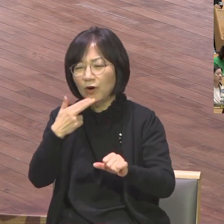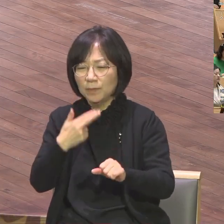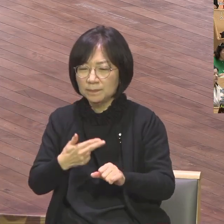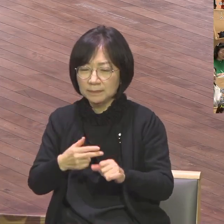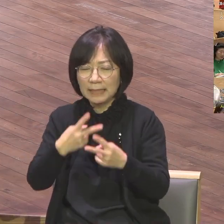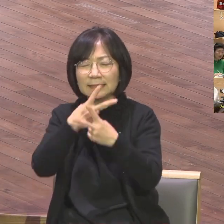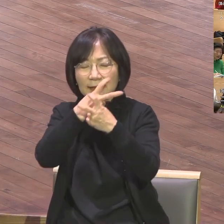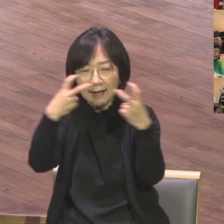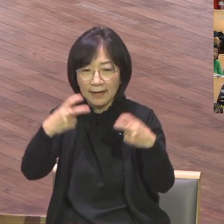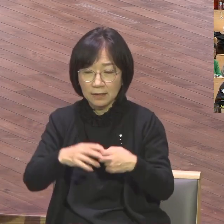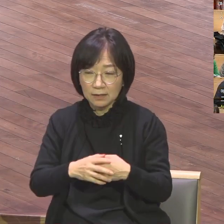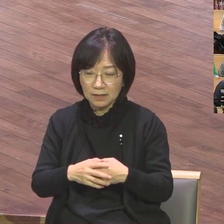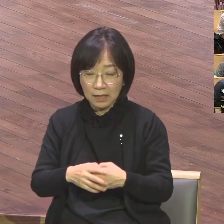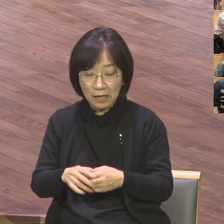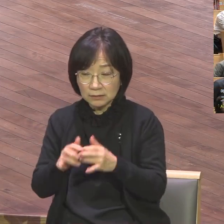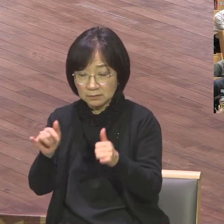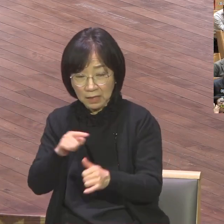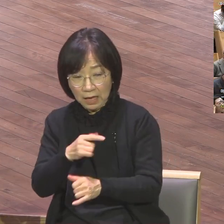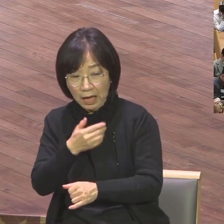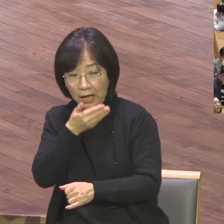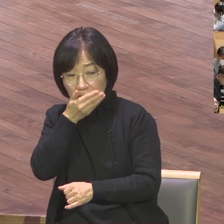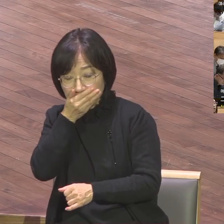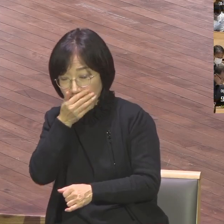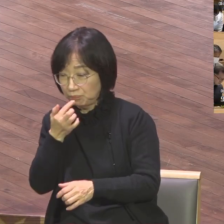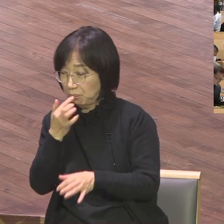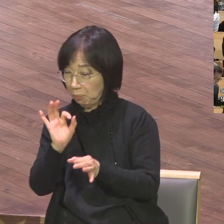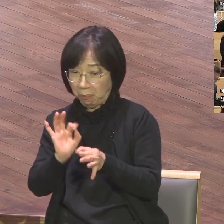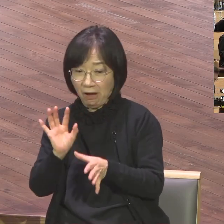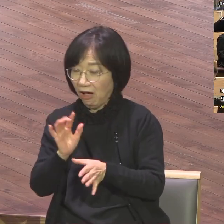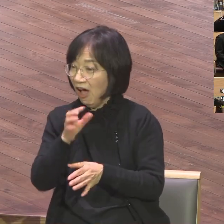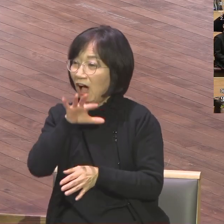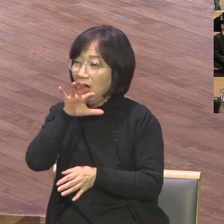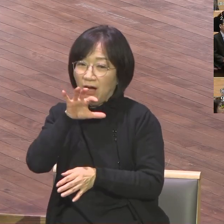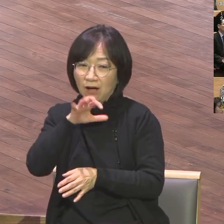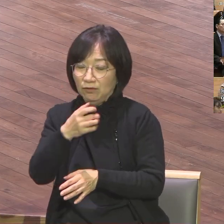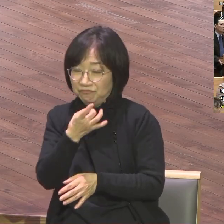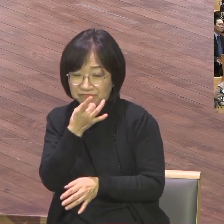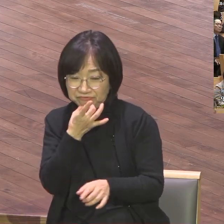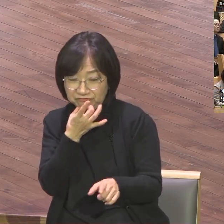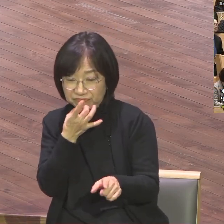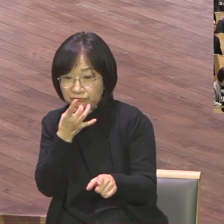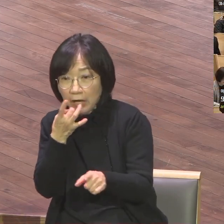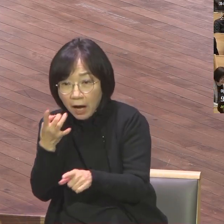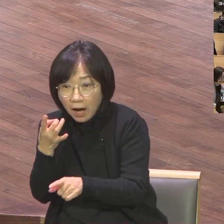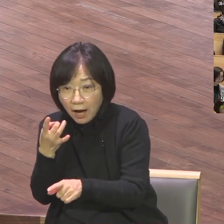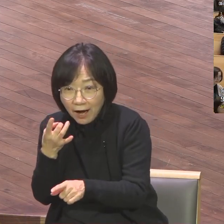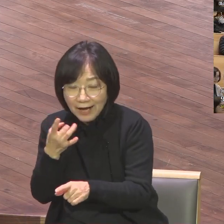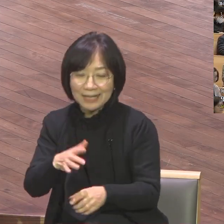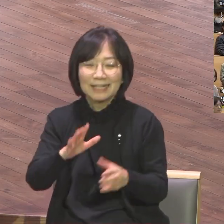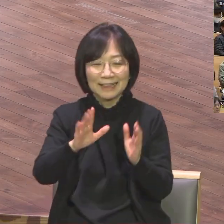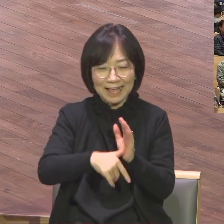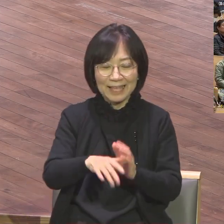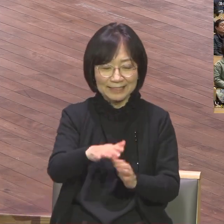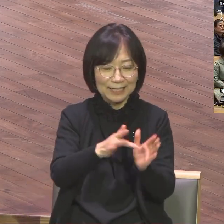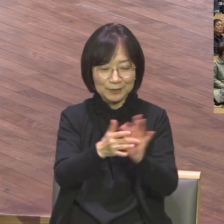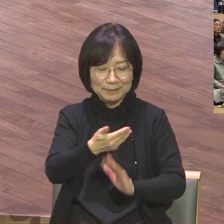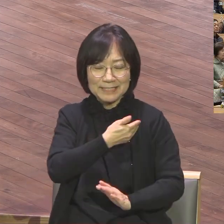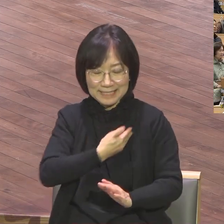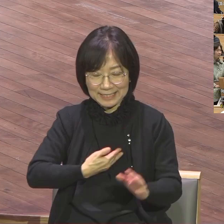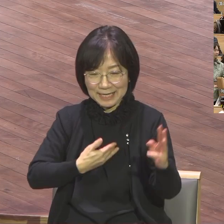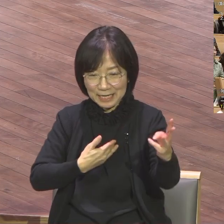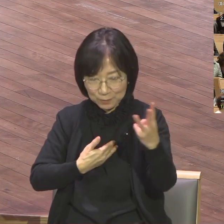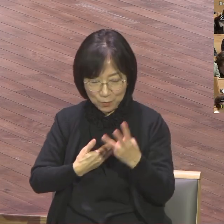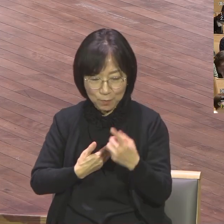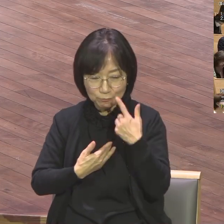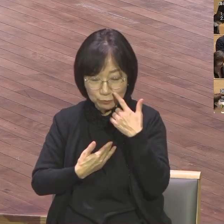비웃더라. 예수께서 그들을 다 보내신 후에 아이의 부모와 또 자기와 함께한 자들을 데리고 아이 있는 곳에 들어가서